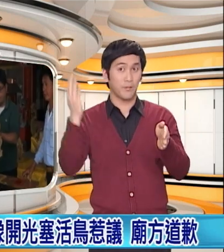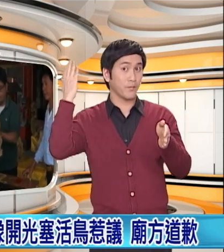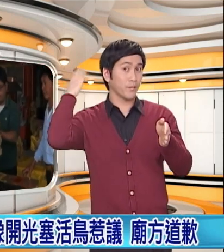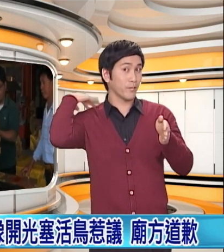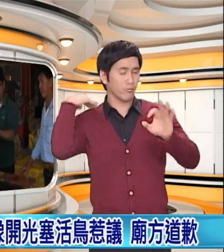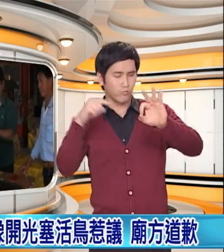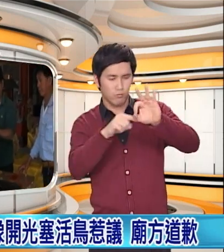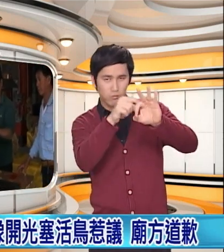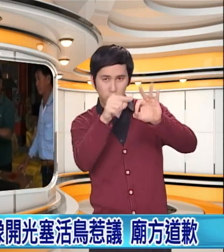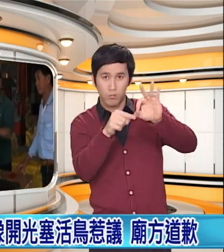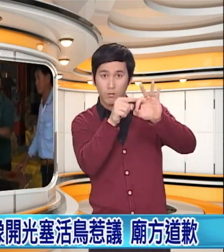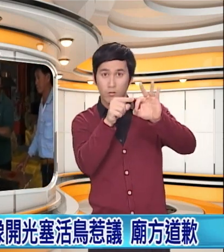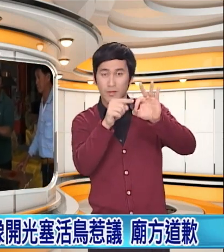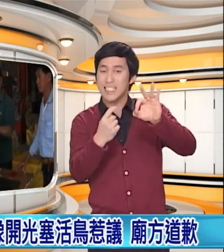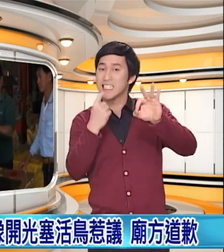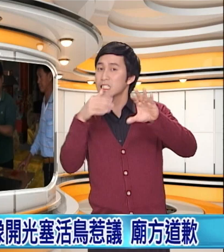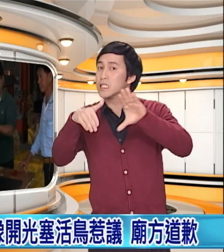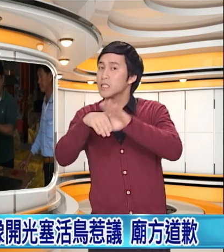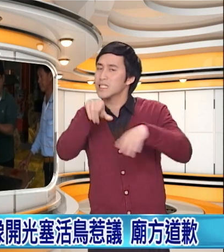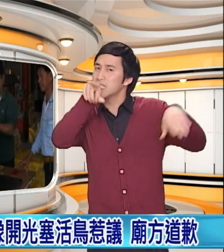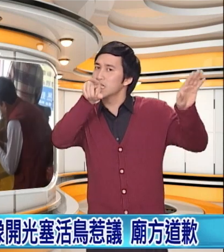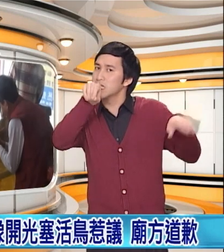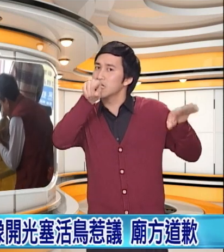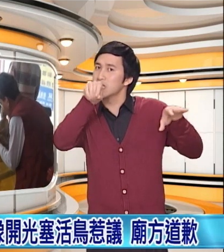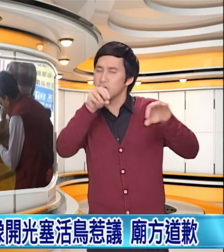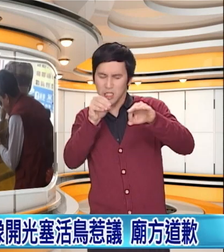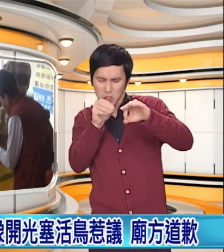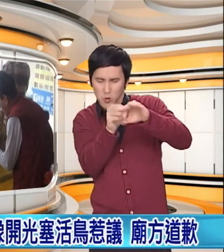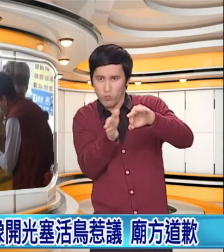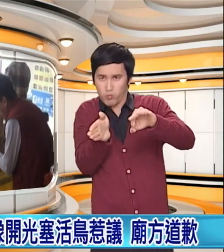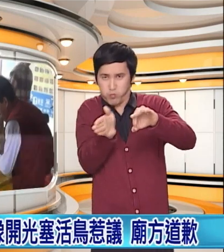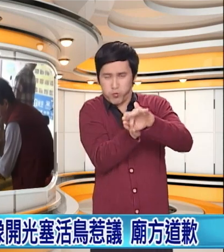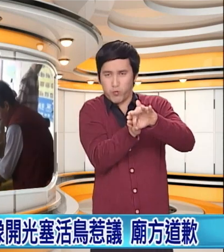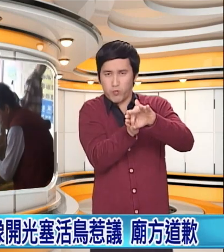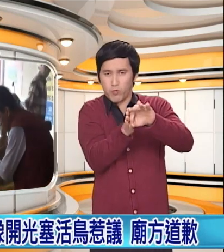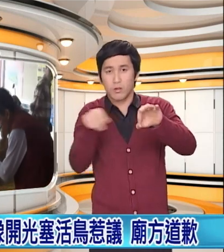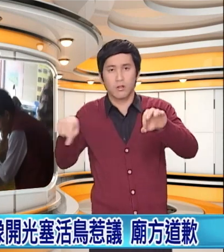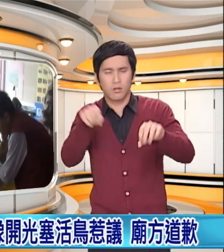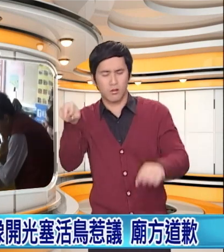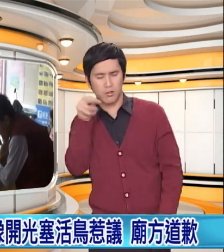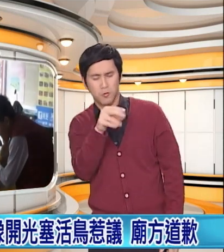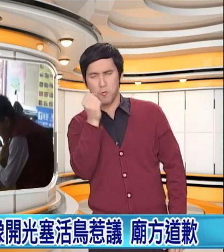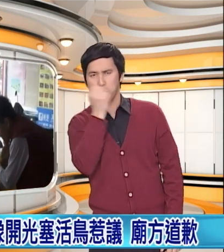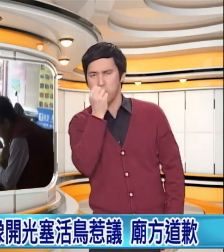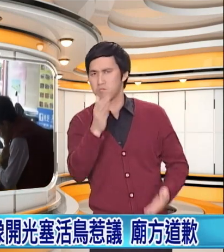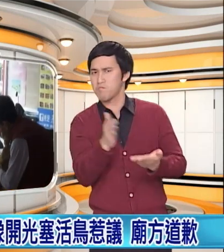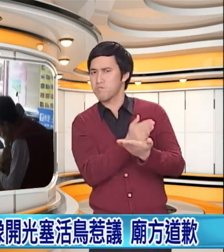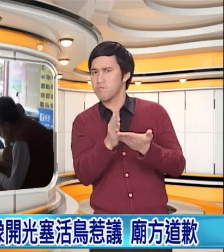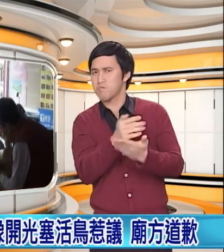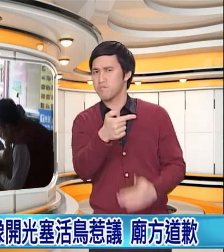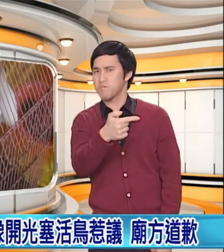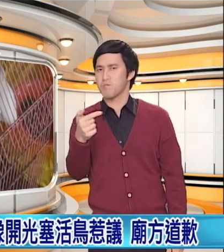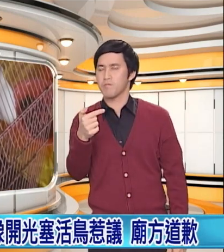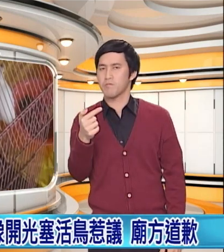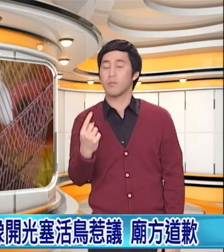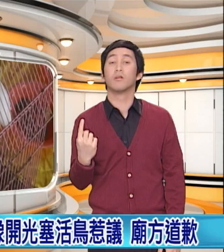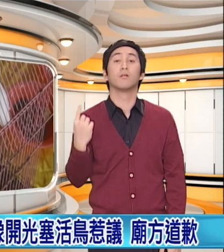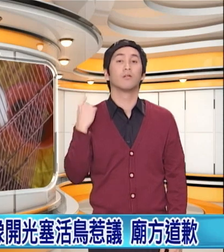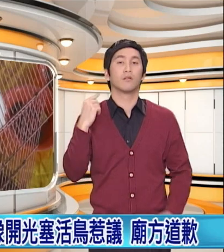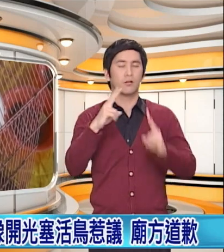鸟塞入了神像背部的小圆孔密封起来，而这也引发了社会批评。庙